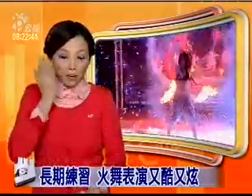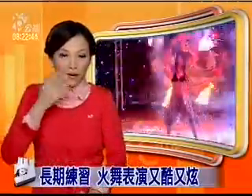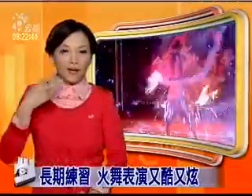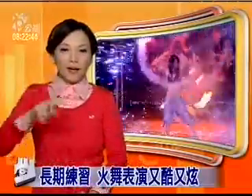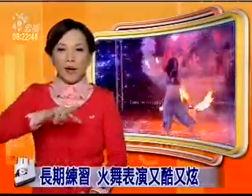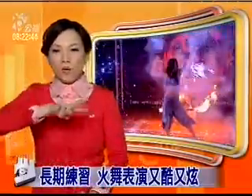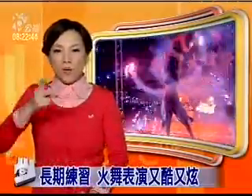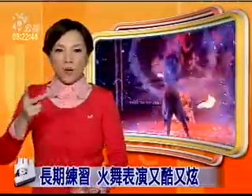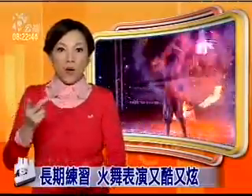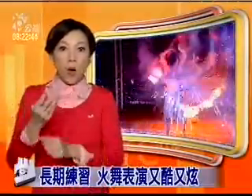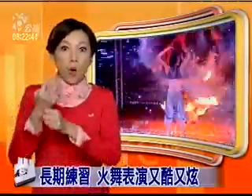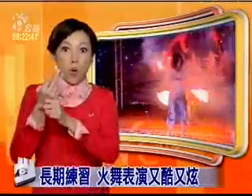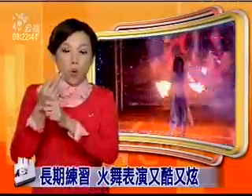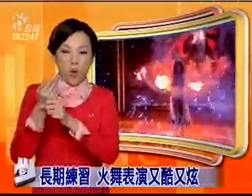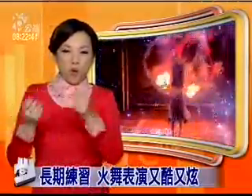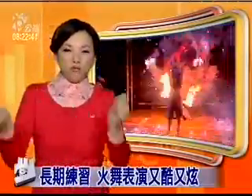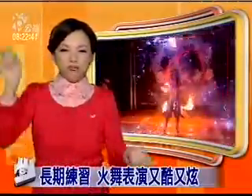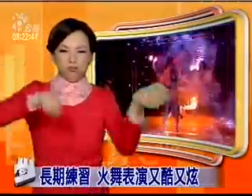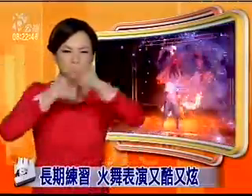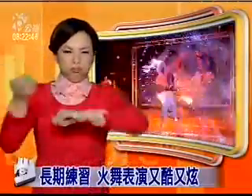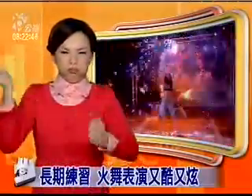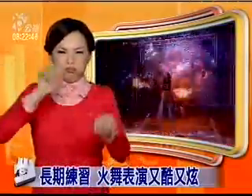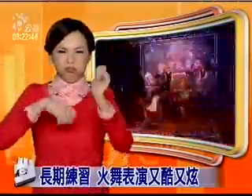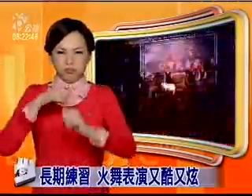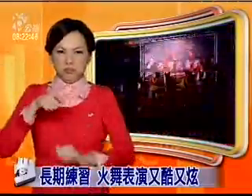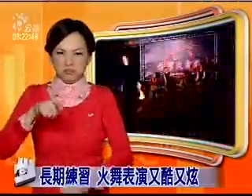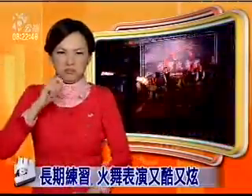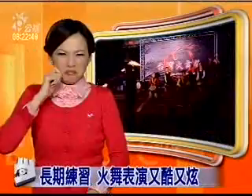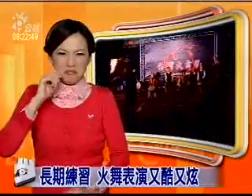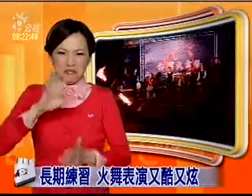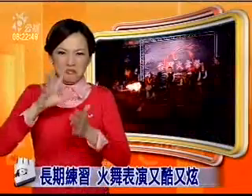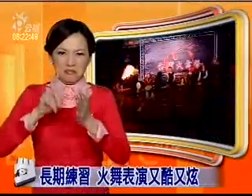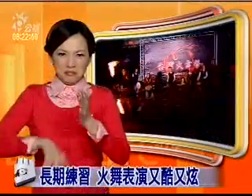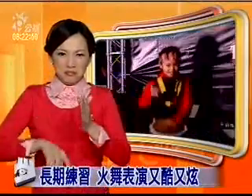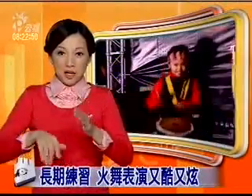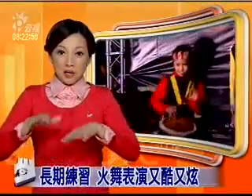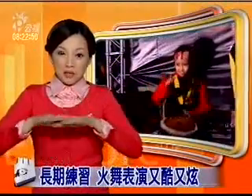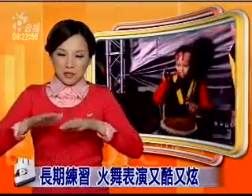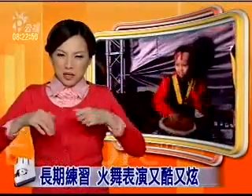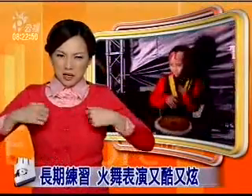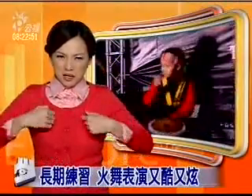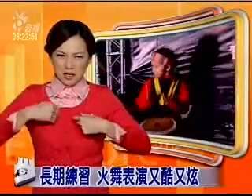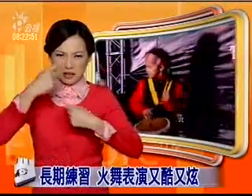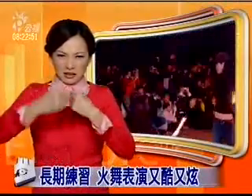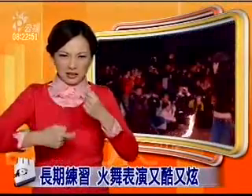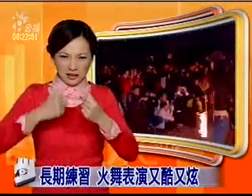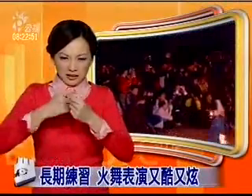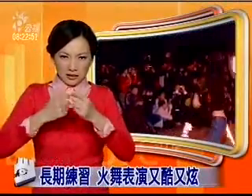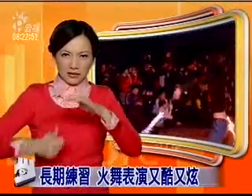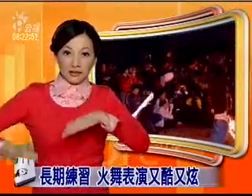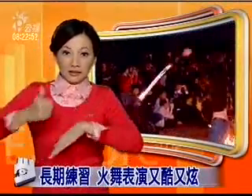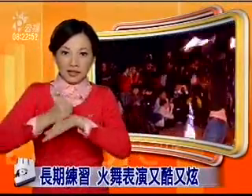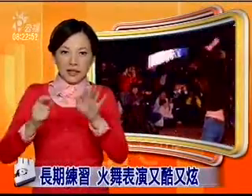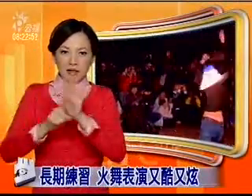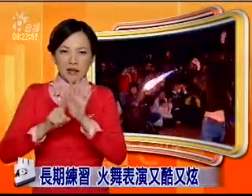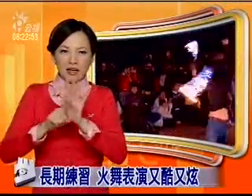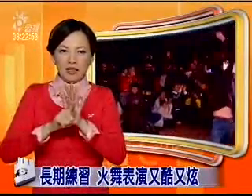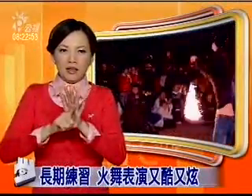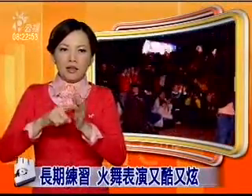的火把来练习，相当的不容易。台上一分钟，台下十年功。而现在呢，我们就